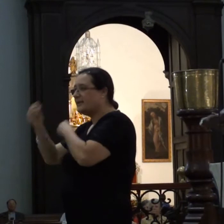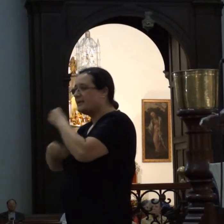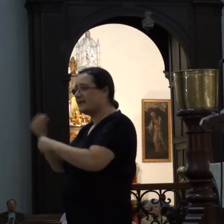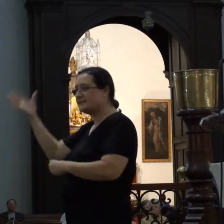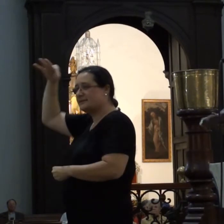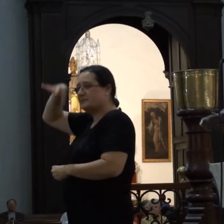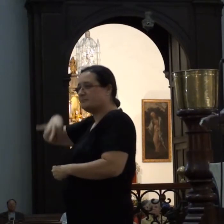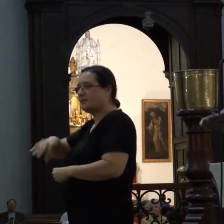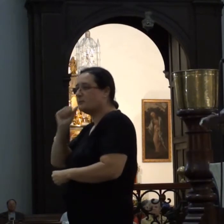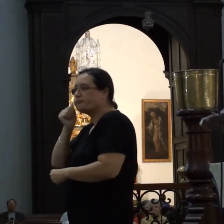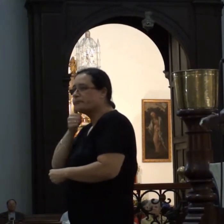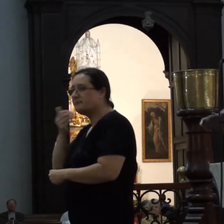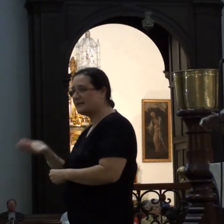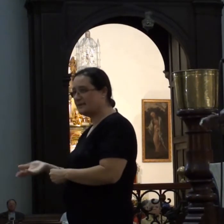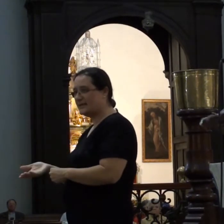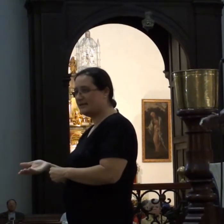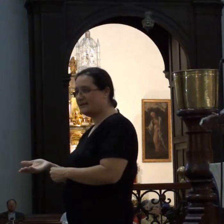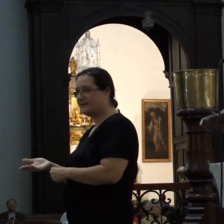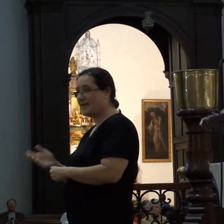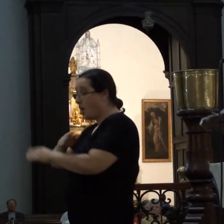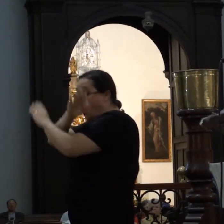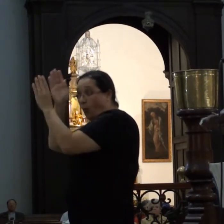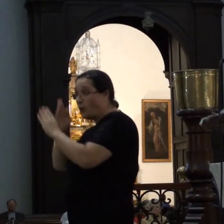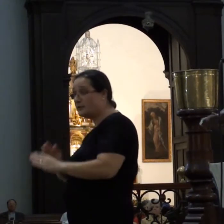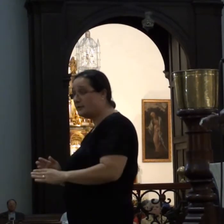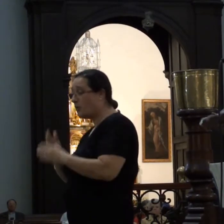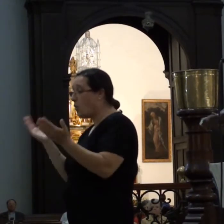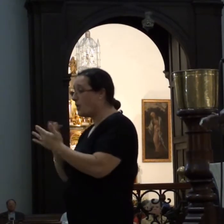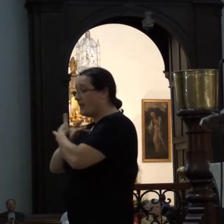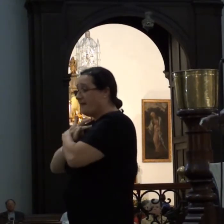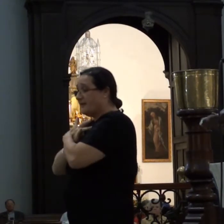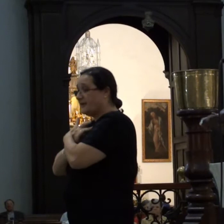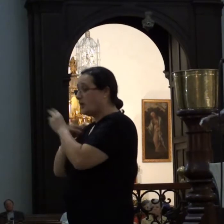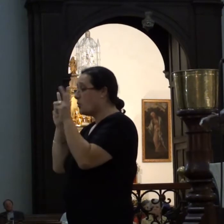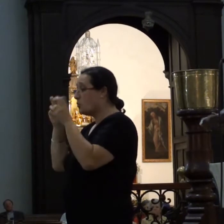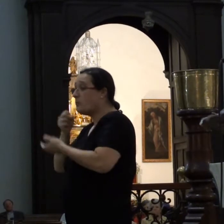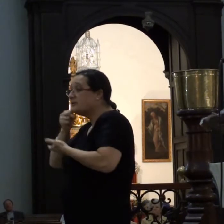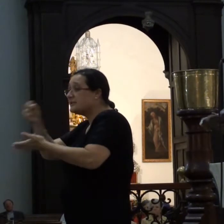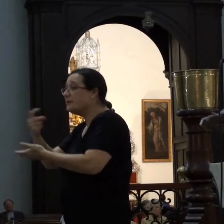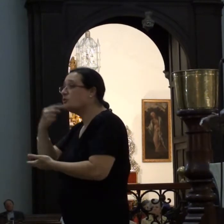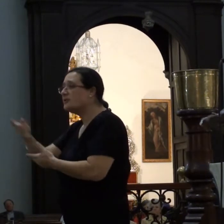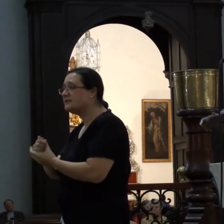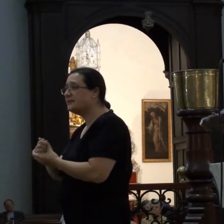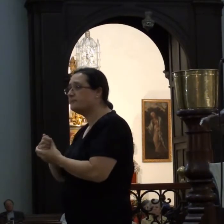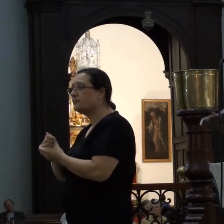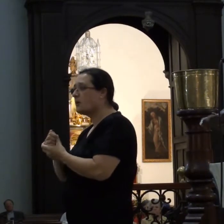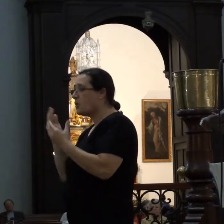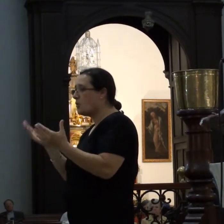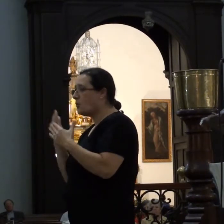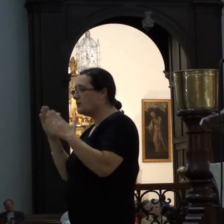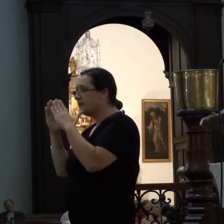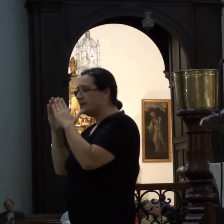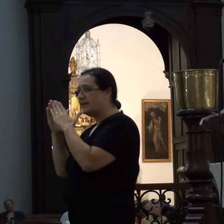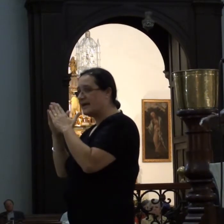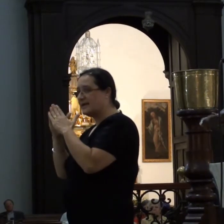y la última vez que la virgen aparece en el Nuevo Testamento es en el cenáculo con la